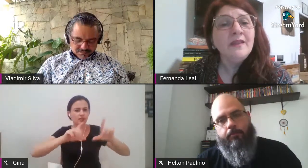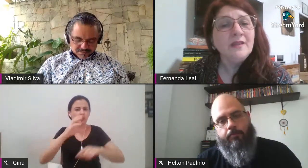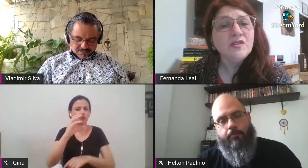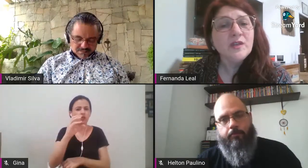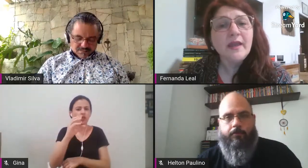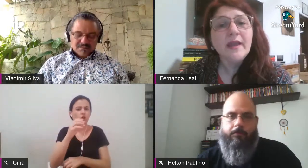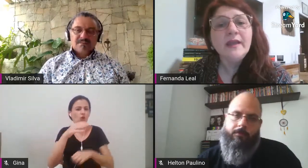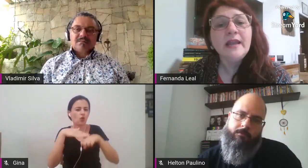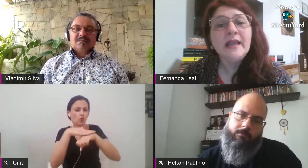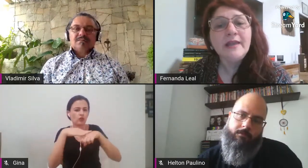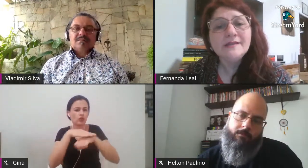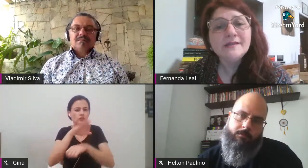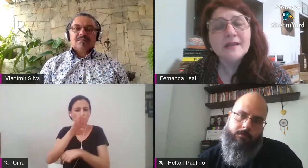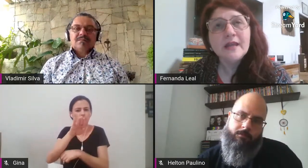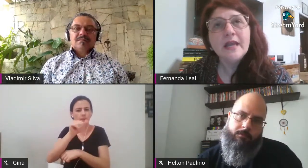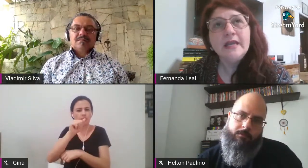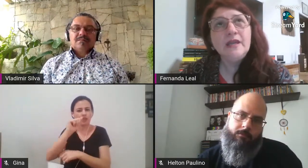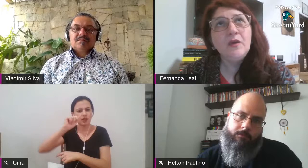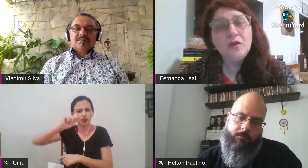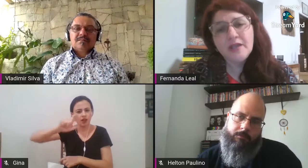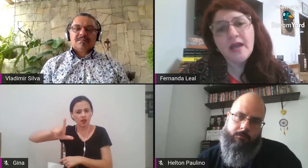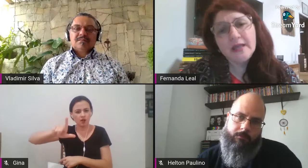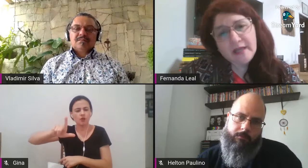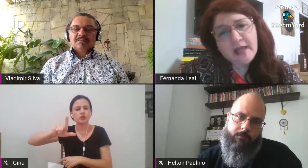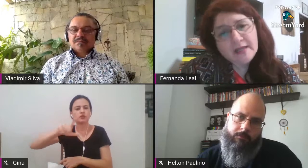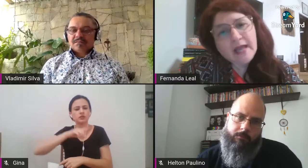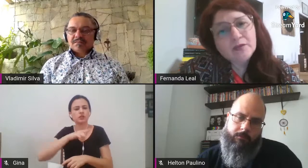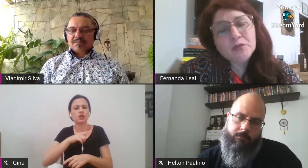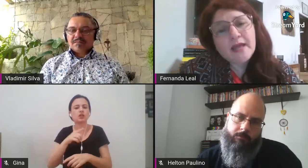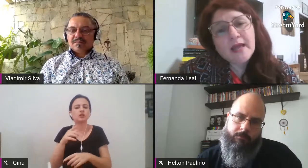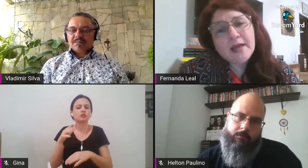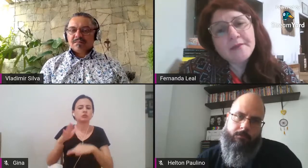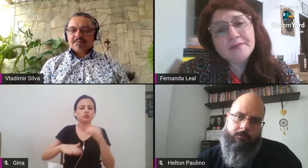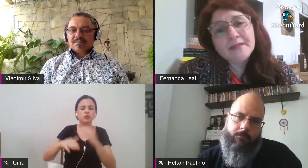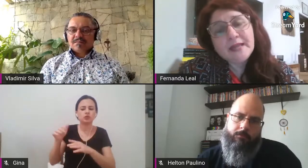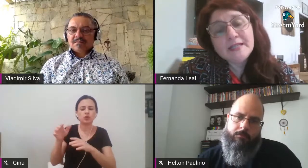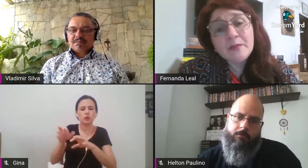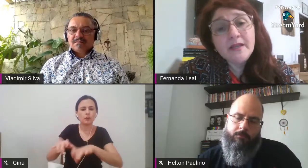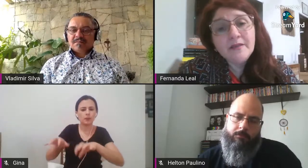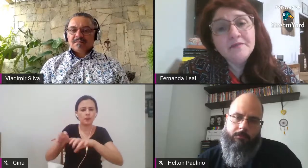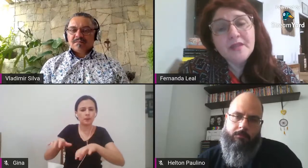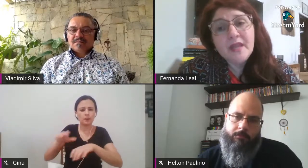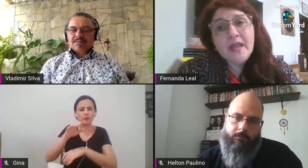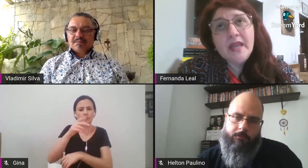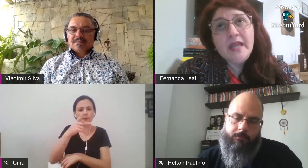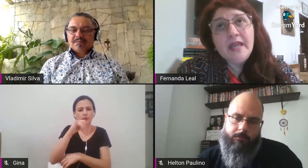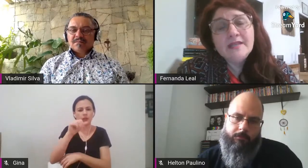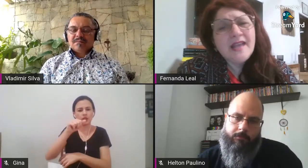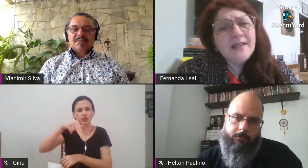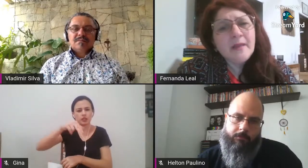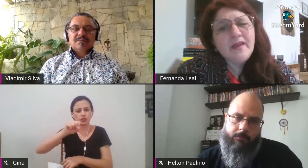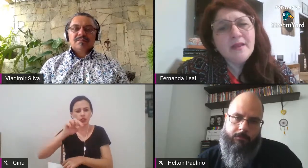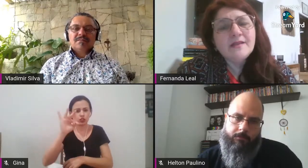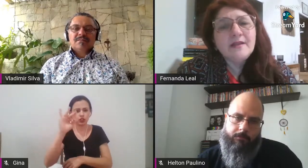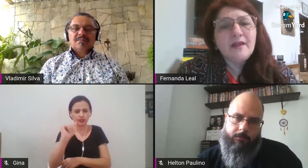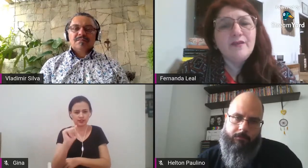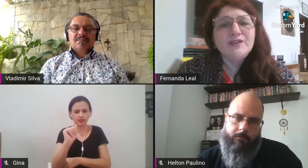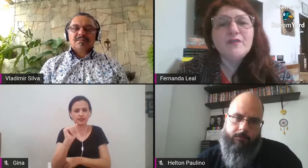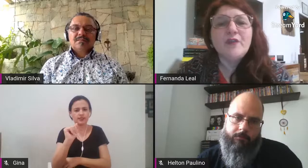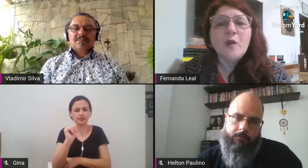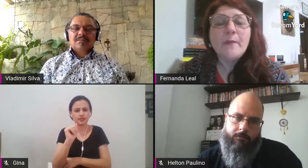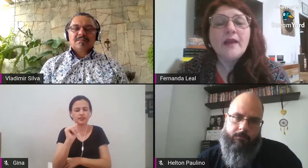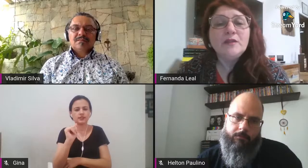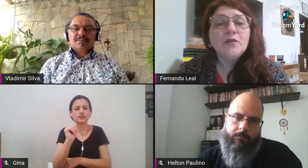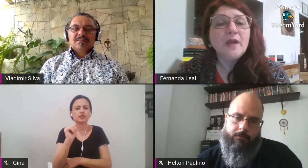de um pianista, né, inglês, que hoje está radicado na Espanha, e certamente essa